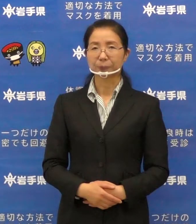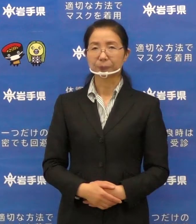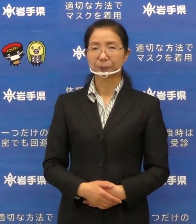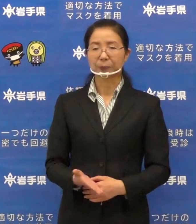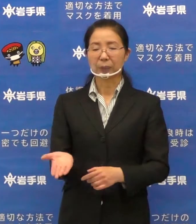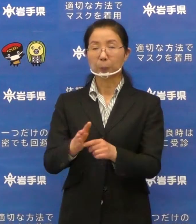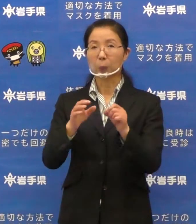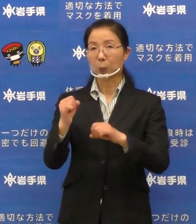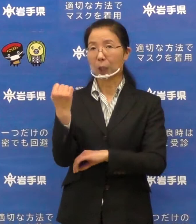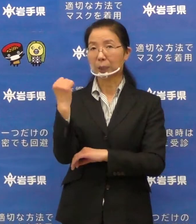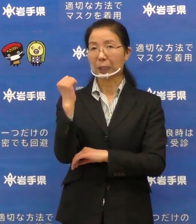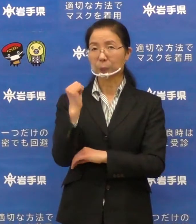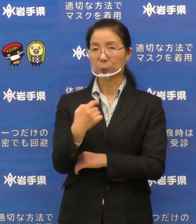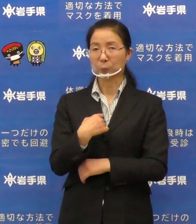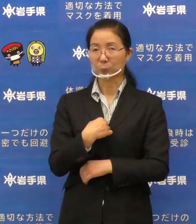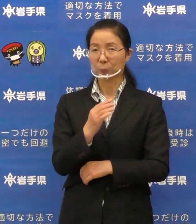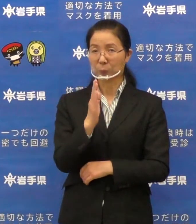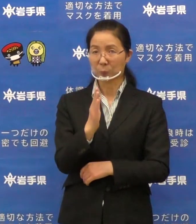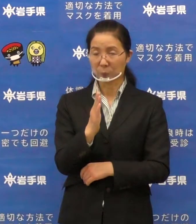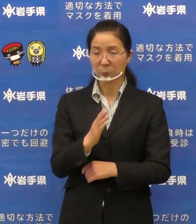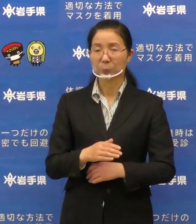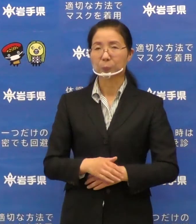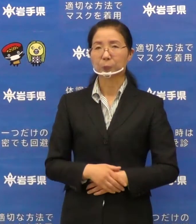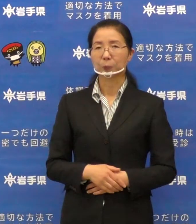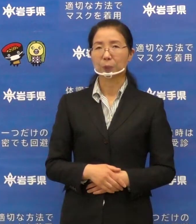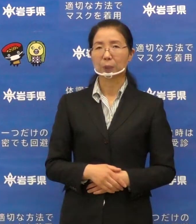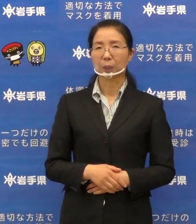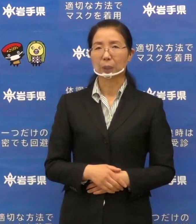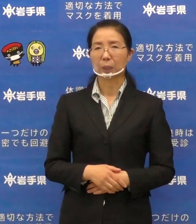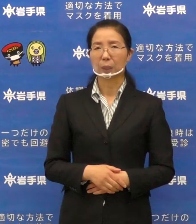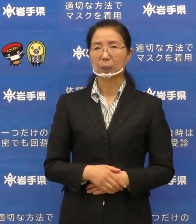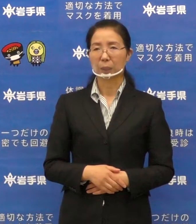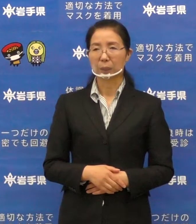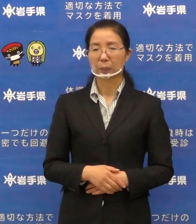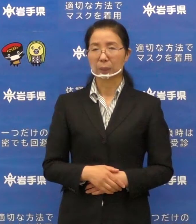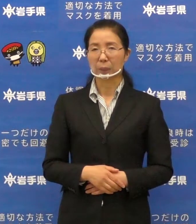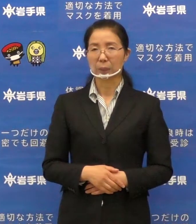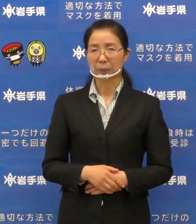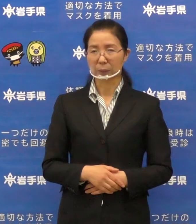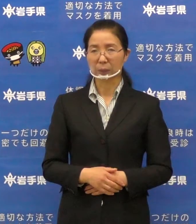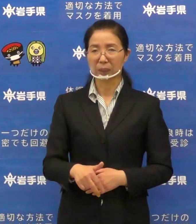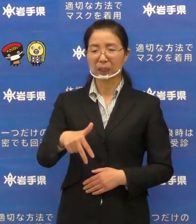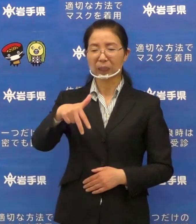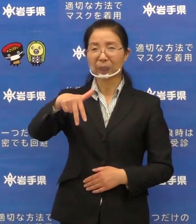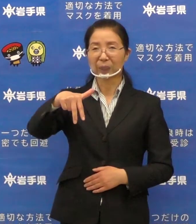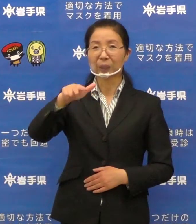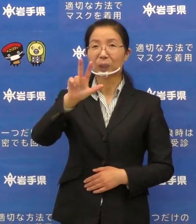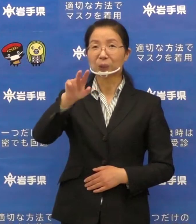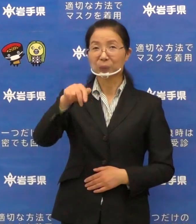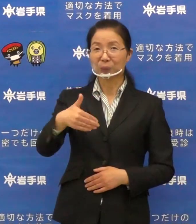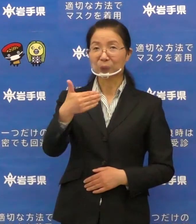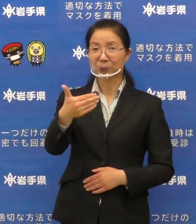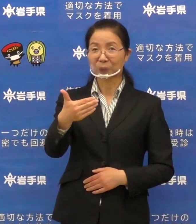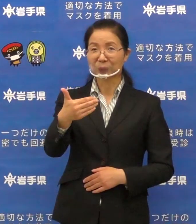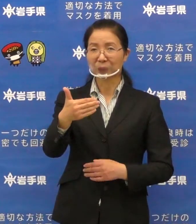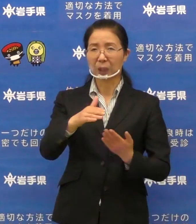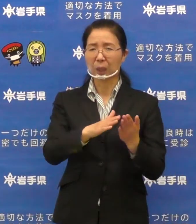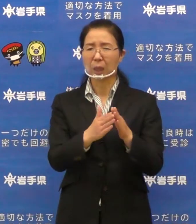お願いします。盛岡タイムズの先でございます、はい、私もその一度新年隊となってしまったルークの話なんですけども、